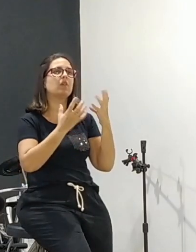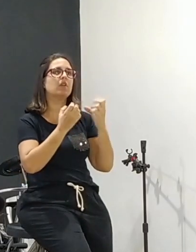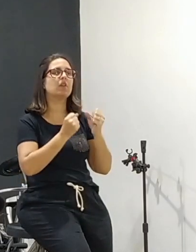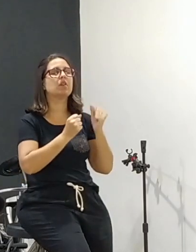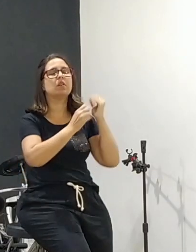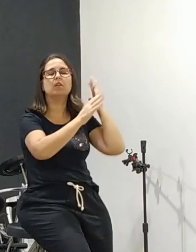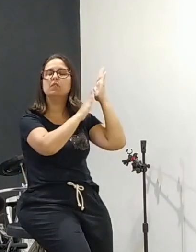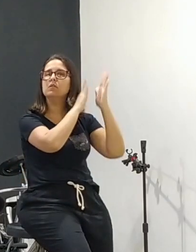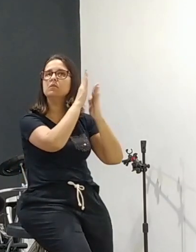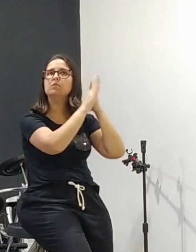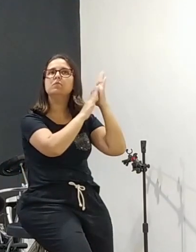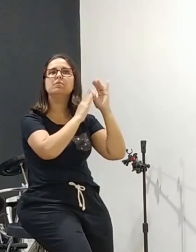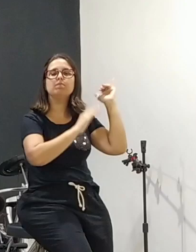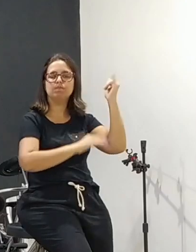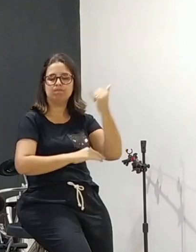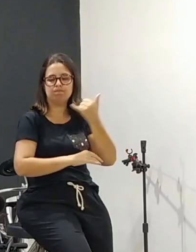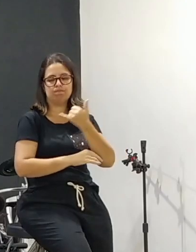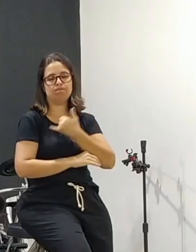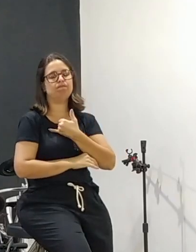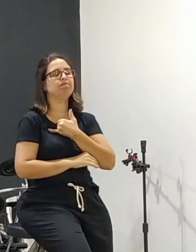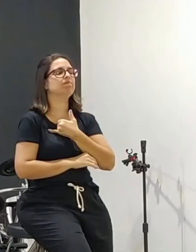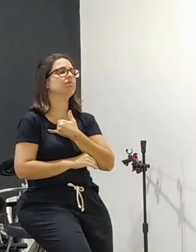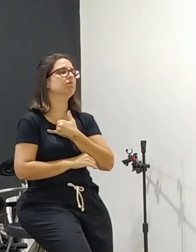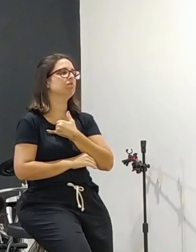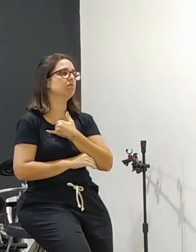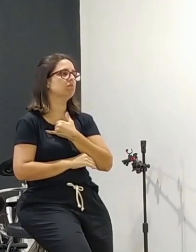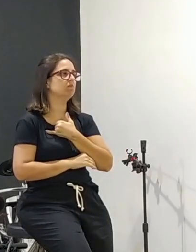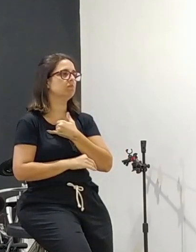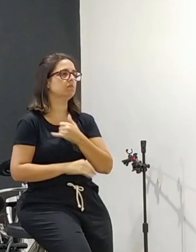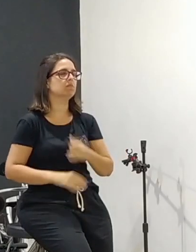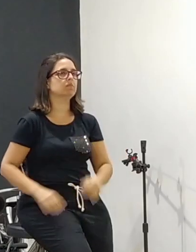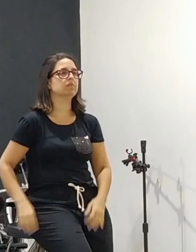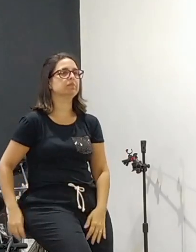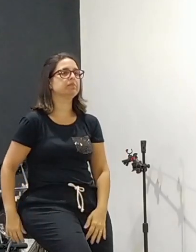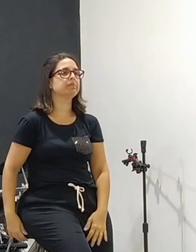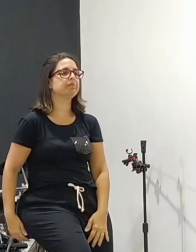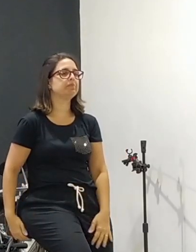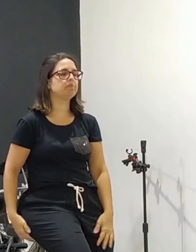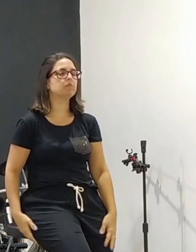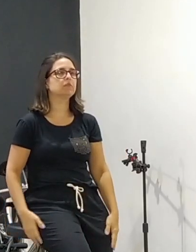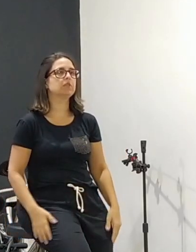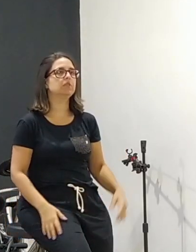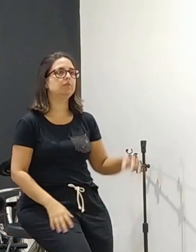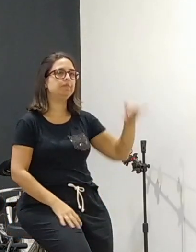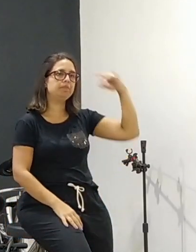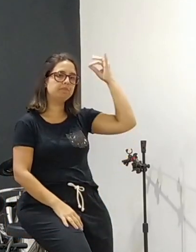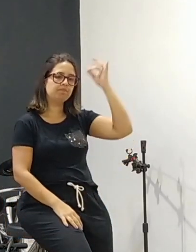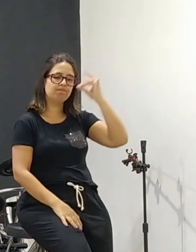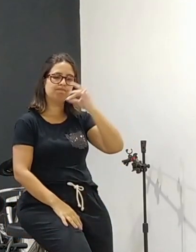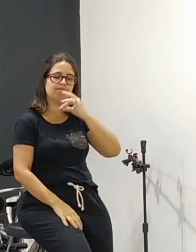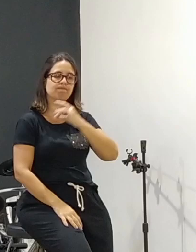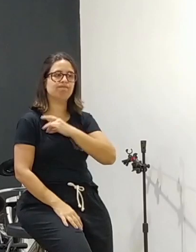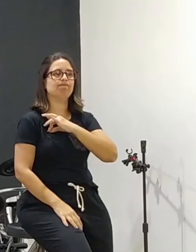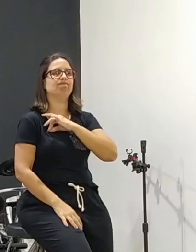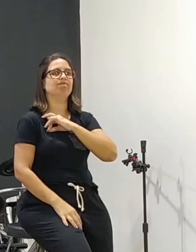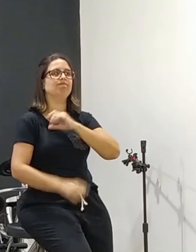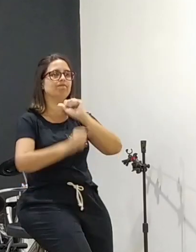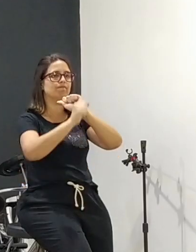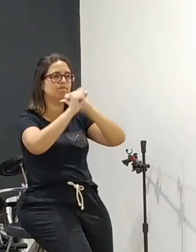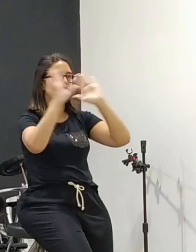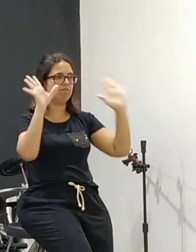Santo, porque ele fala contigo. Ele fala contigo. O Espírito Santo fala de uma forma clara. É só você estar